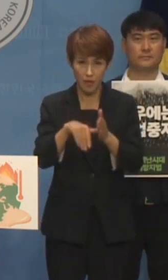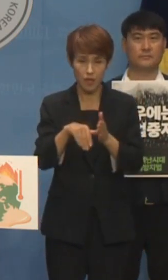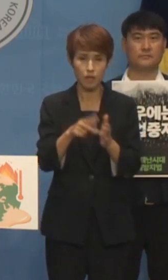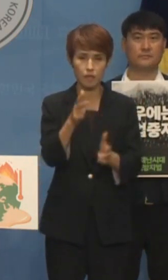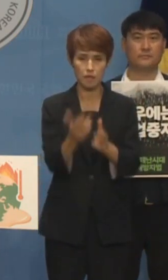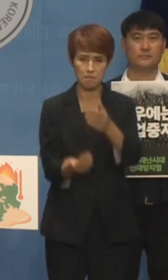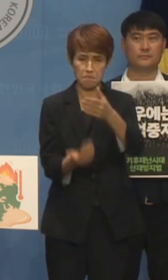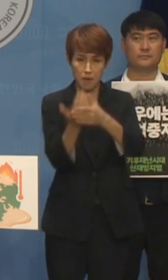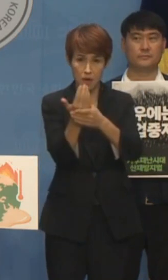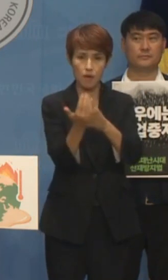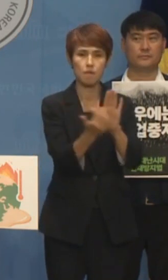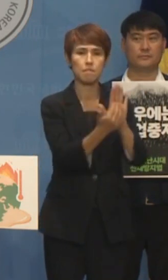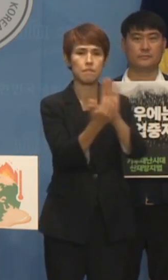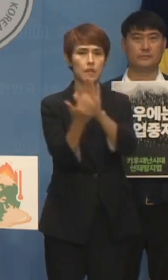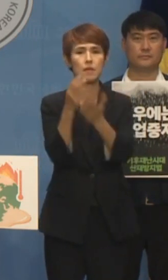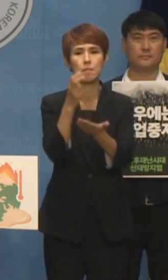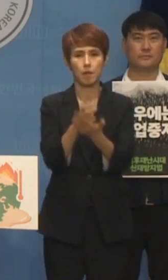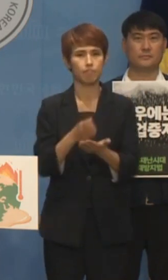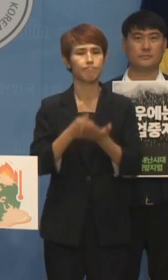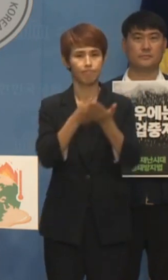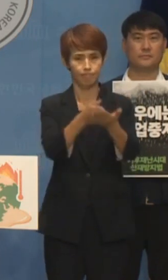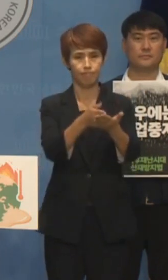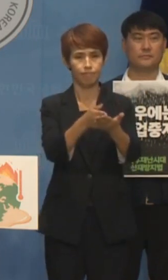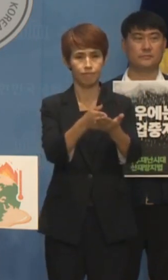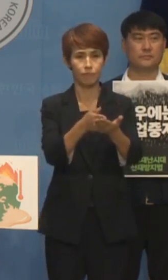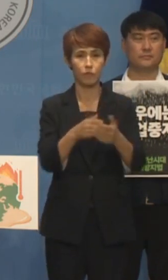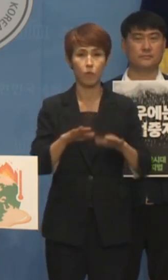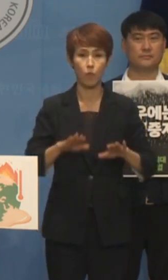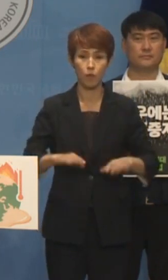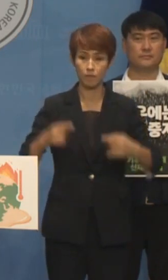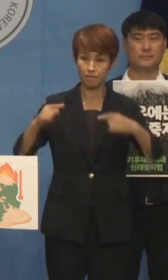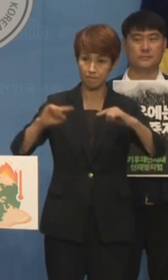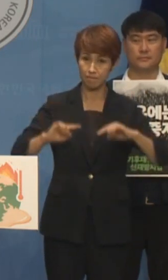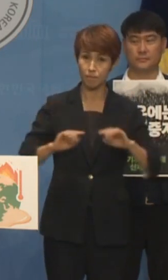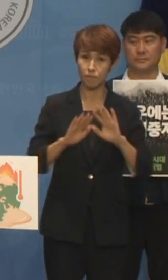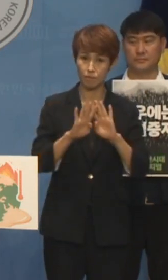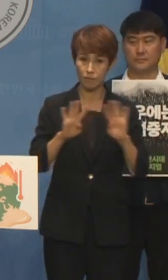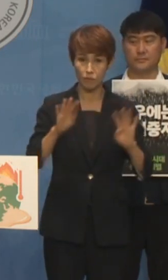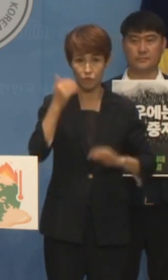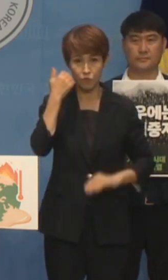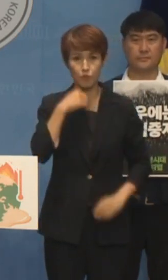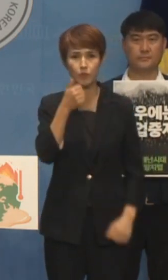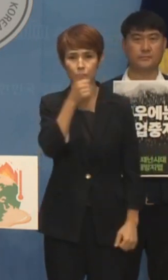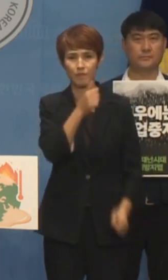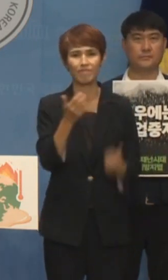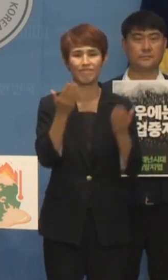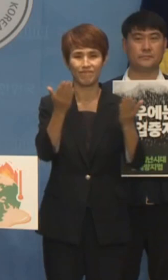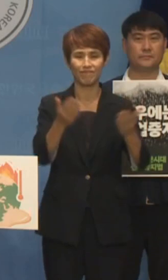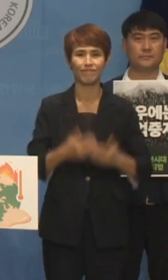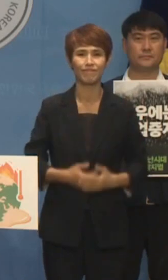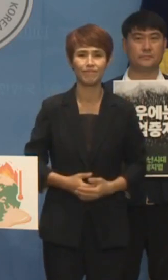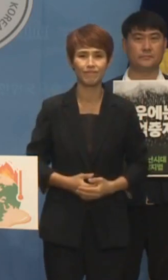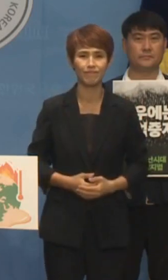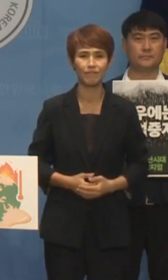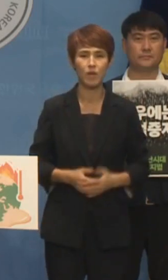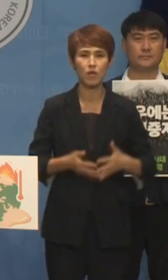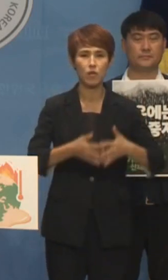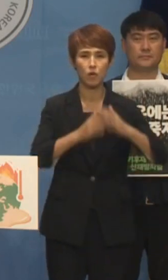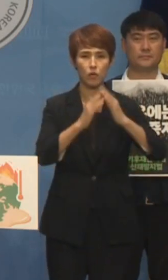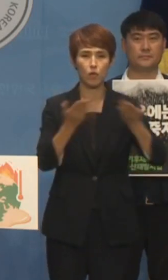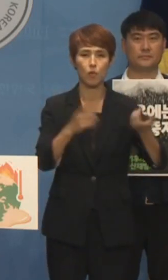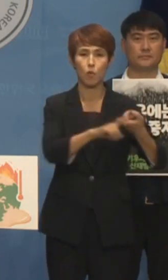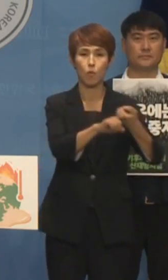산재방지법을 발의하고자 합니다. 먼저 오늘 기자회견에 함께해 주시는 분들 소개해 드리겠습니다. 건설노조